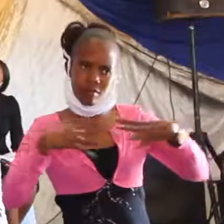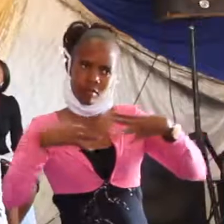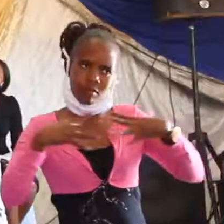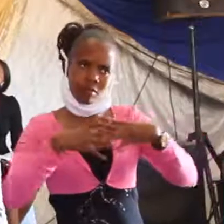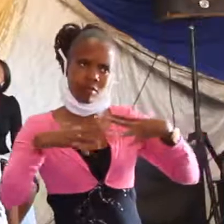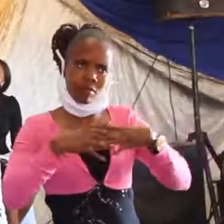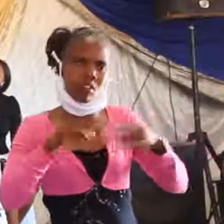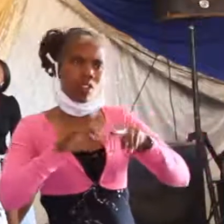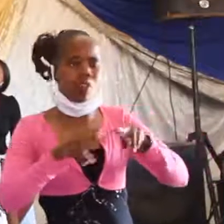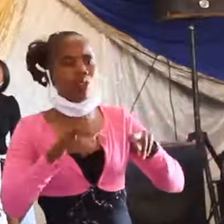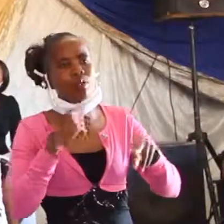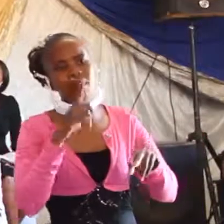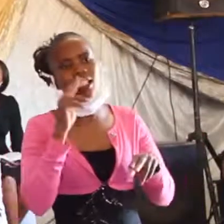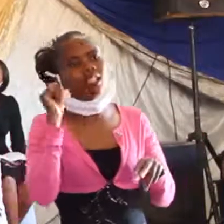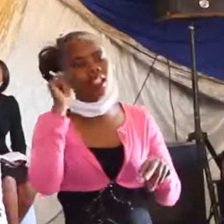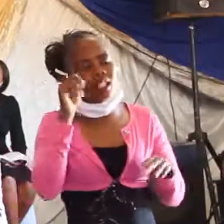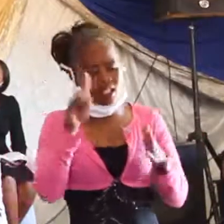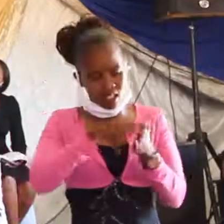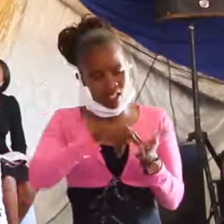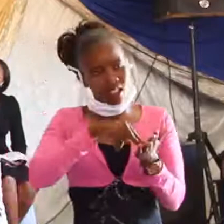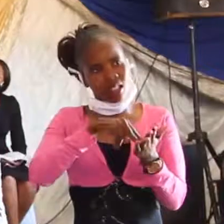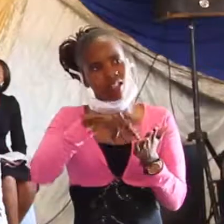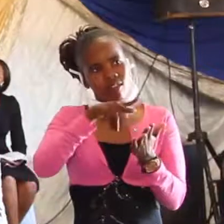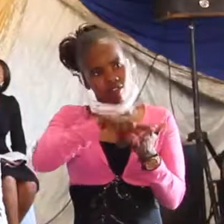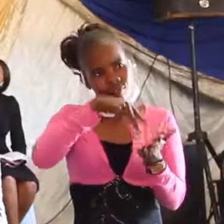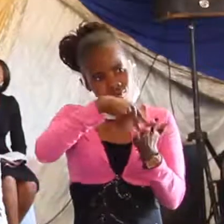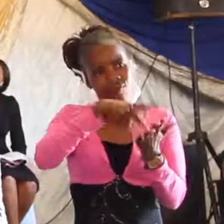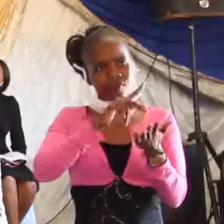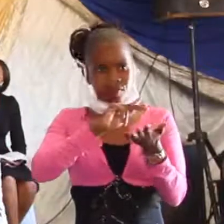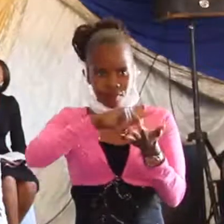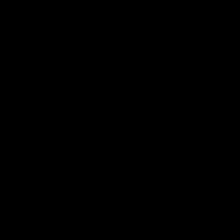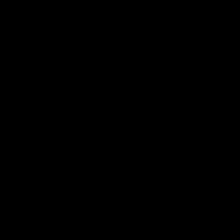So for you to survive, you need to come out with a plan to survive.